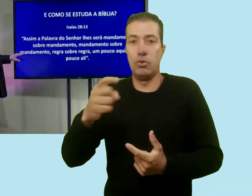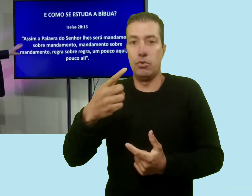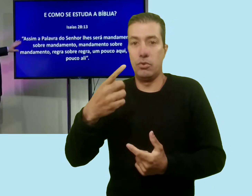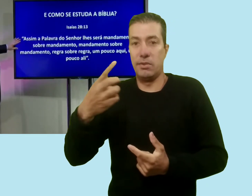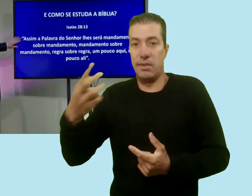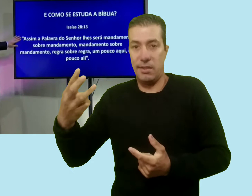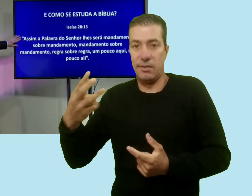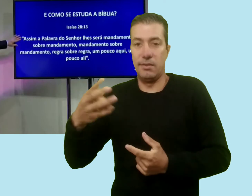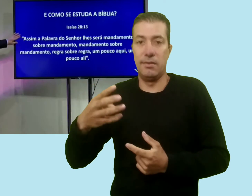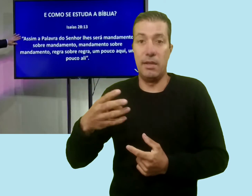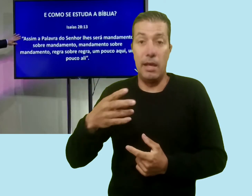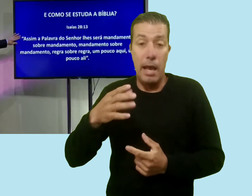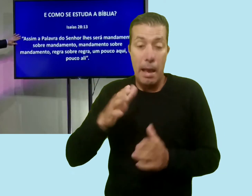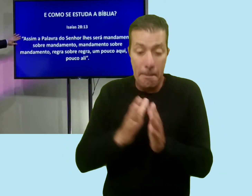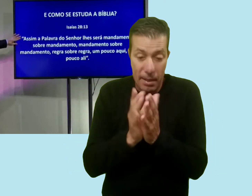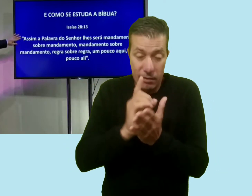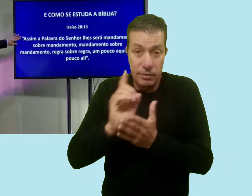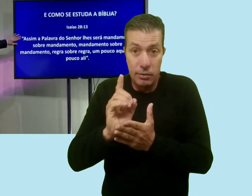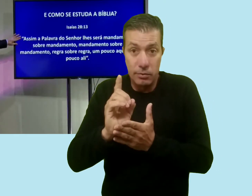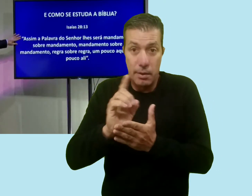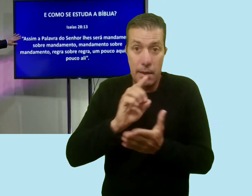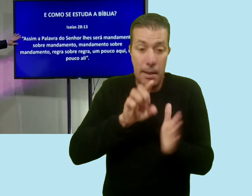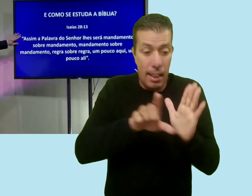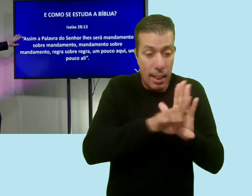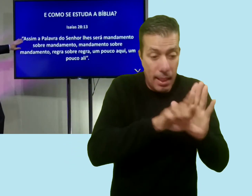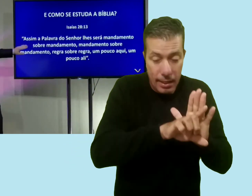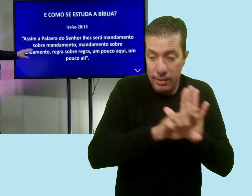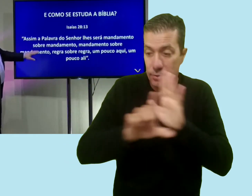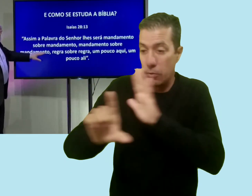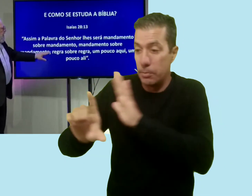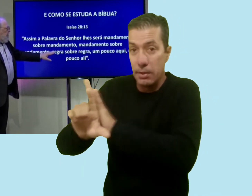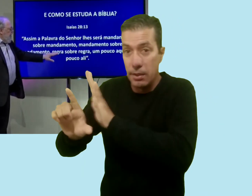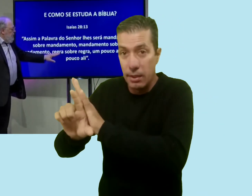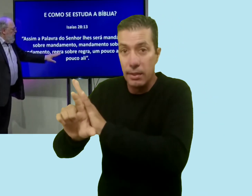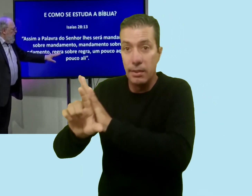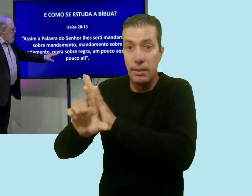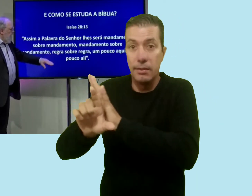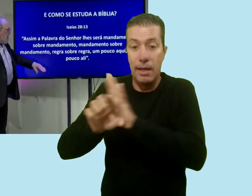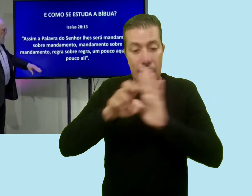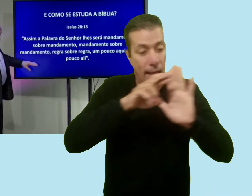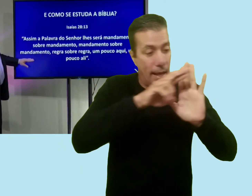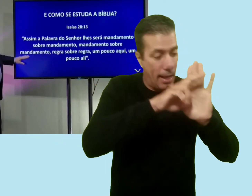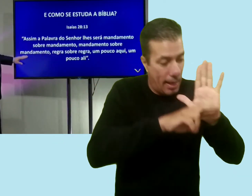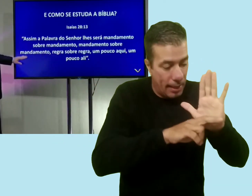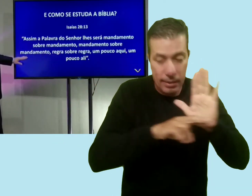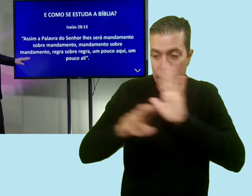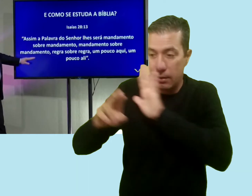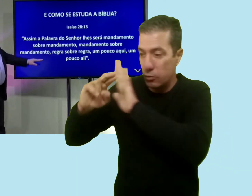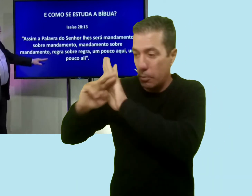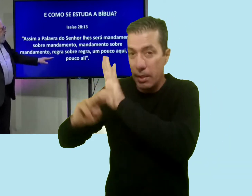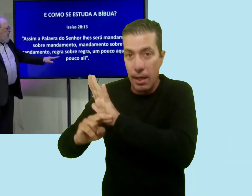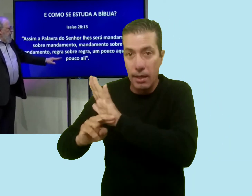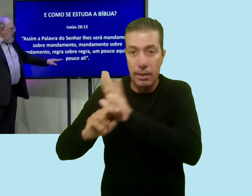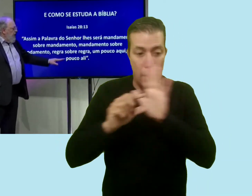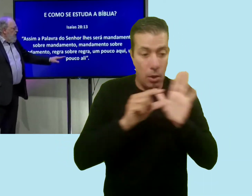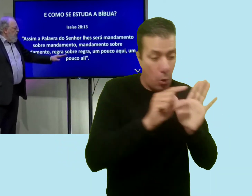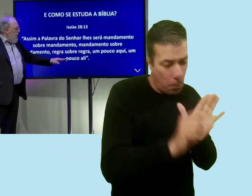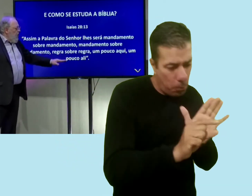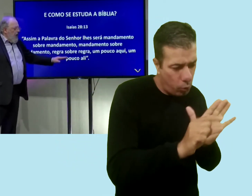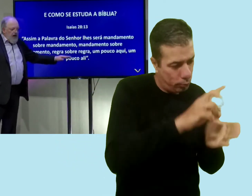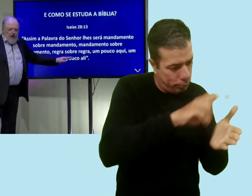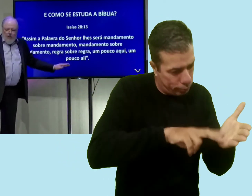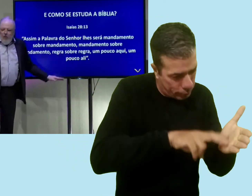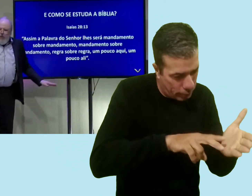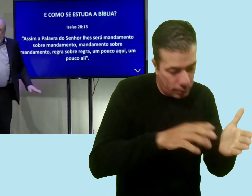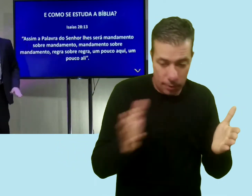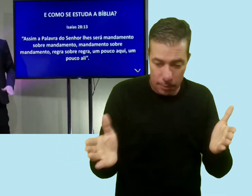tá? Assim a palavra do Senhor lhe será mandamento sobre mandamento, mandamento sobre mandamento, regra sobre regra, um